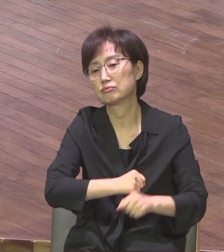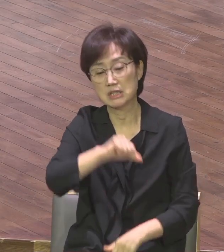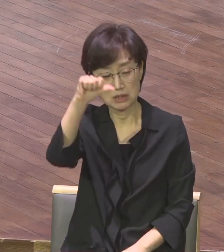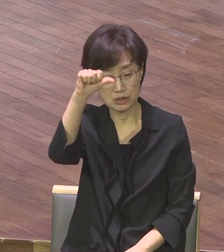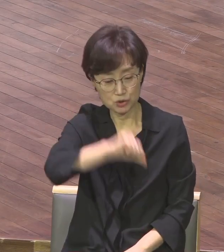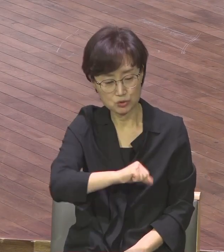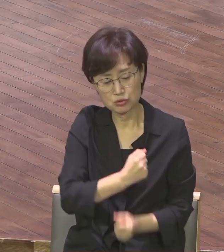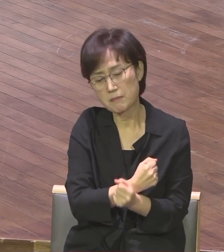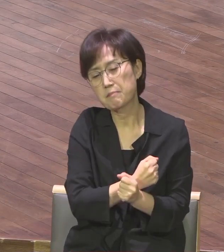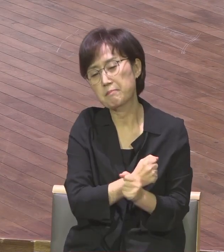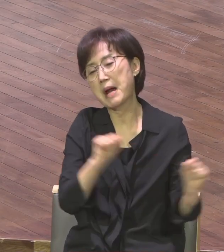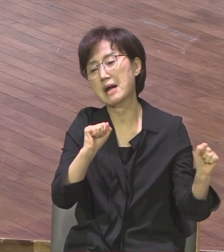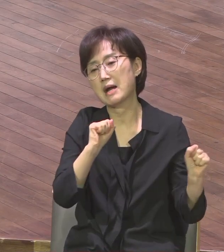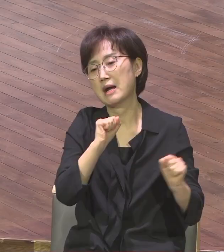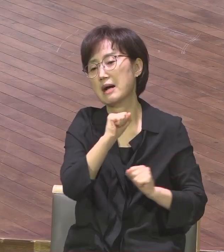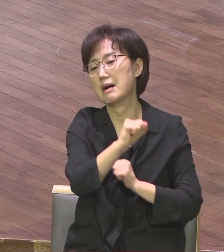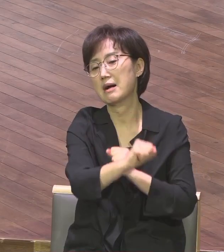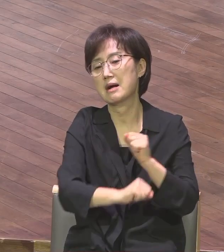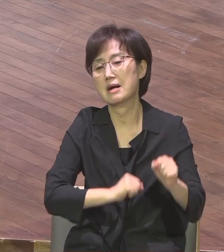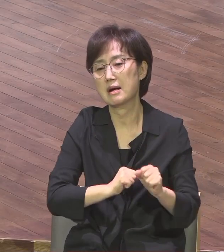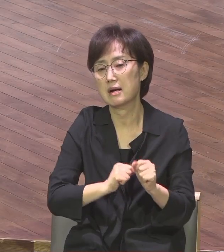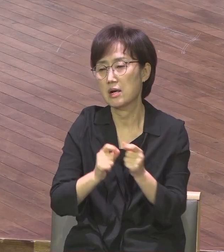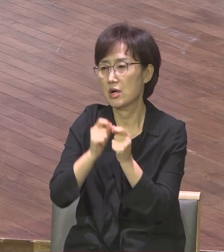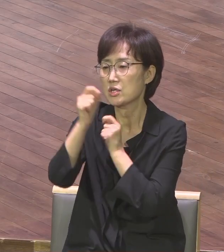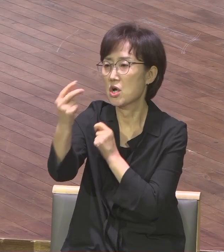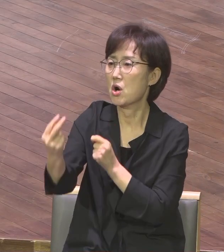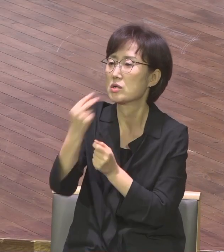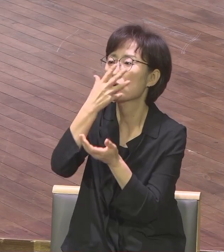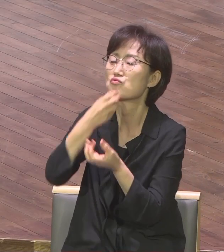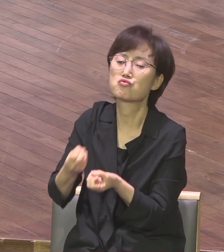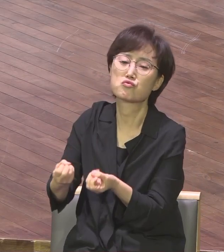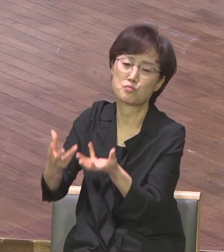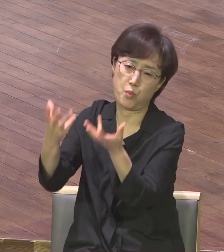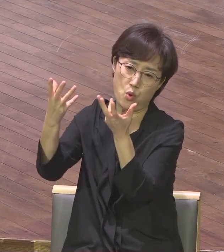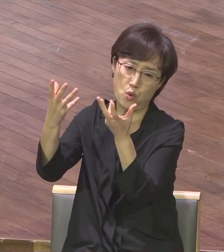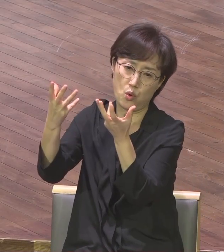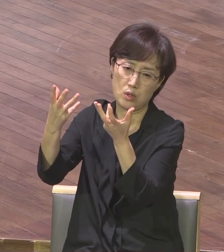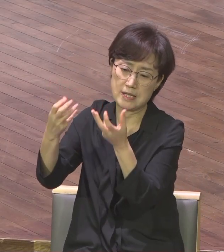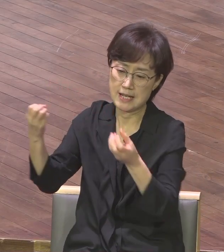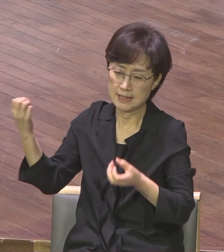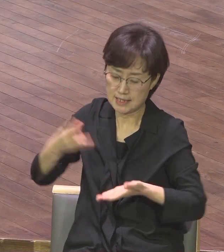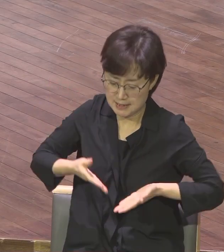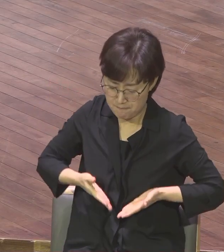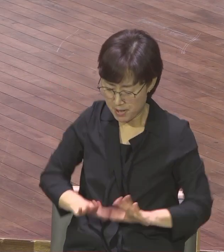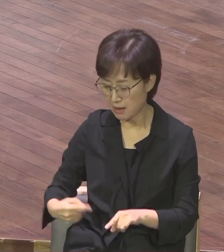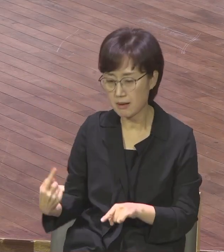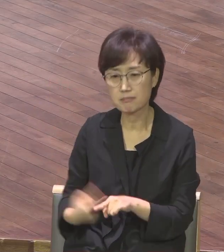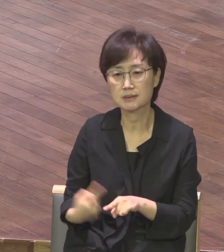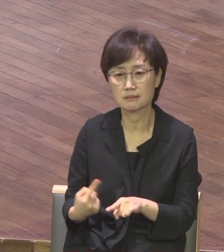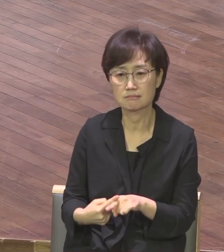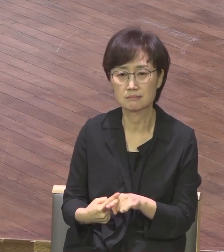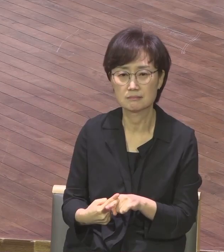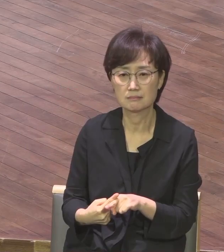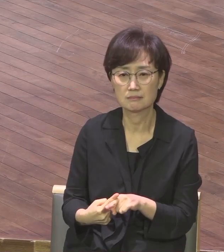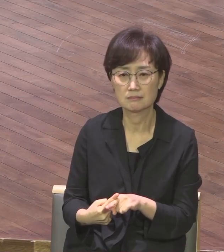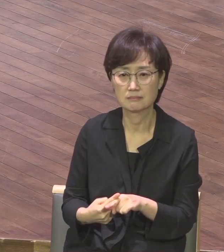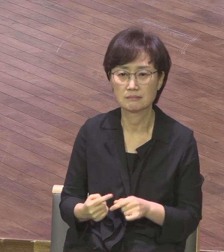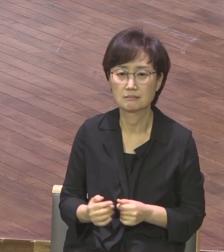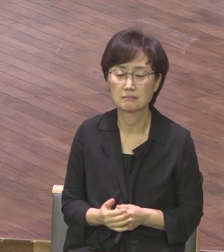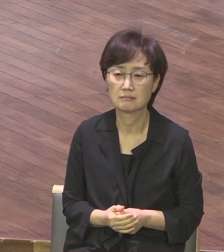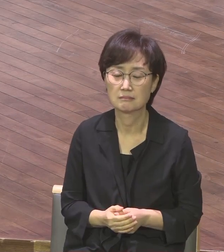완전히 해방이 되어서 영생의 축복, 재창조의 축복을 누리게 된다.